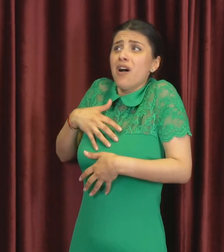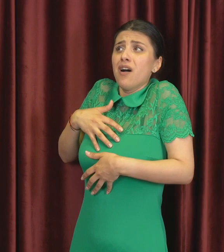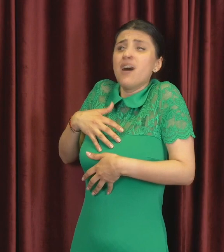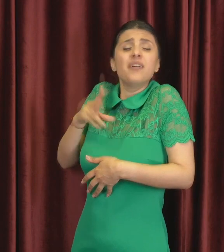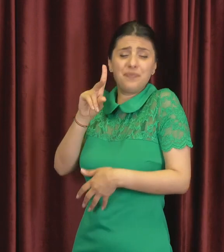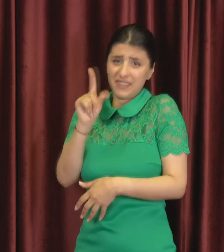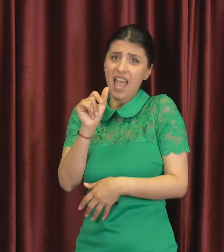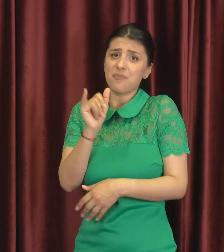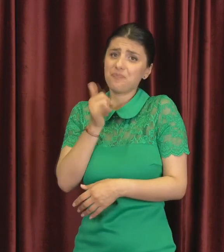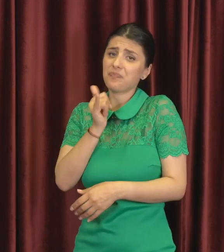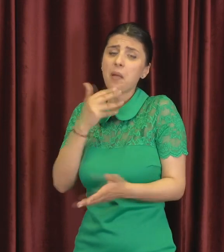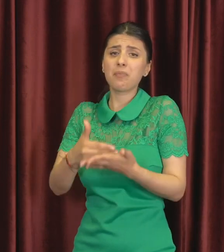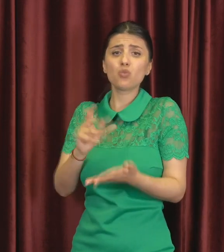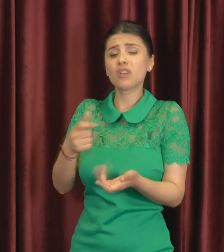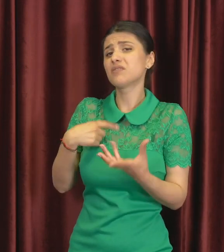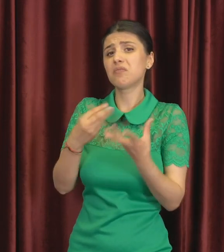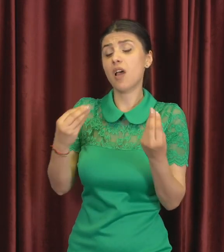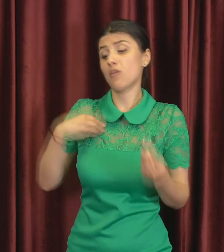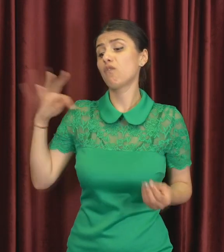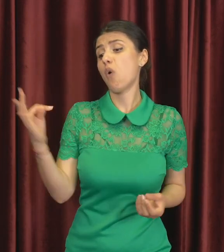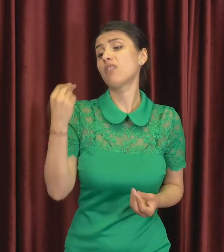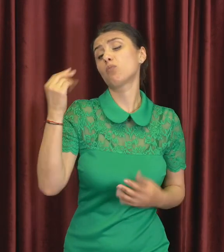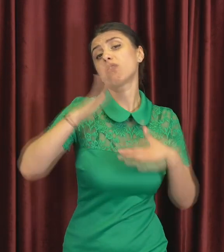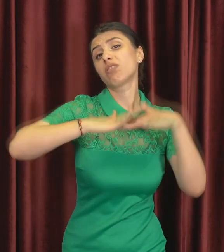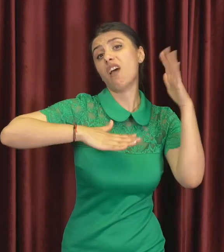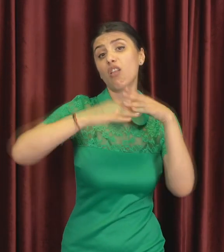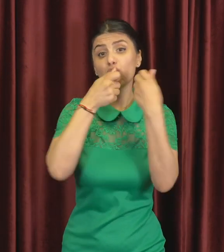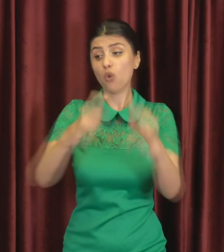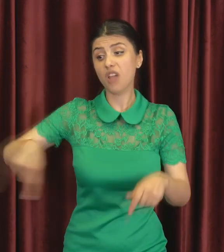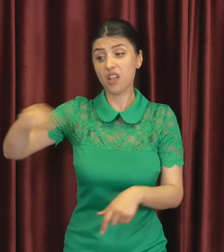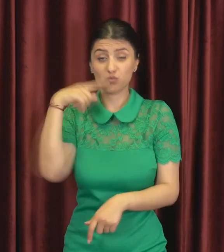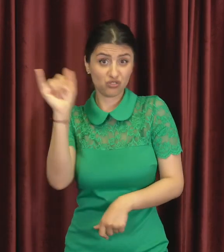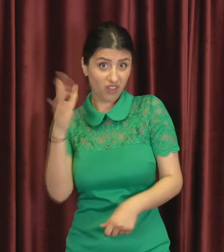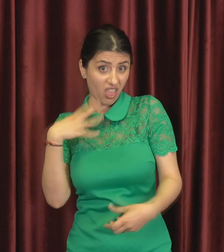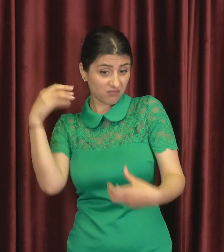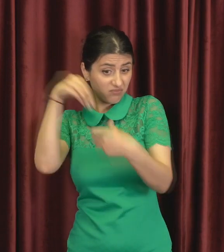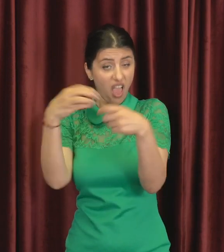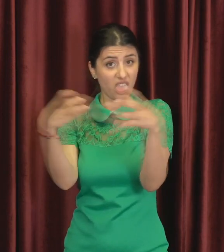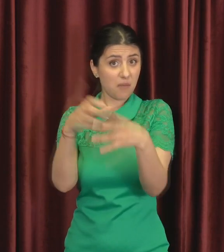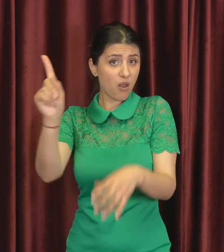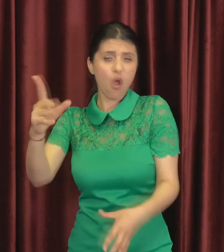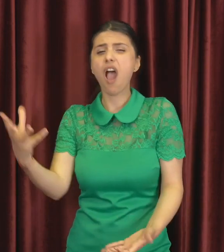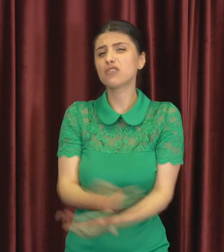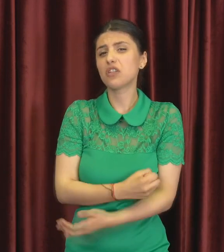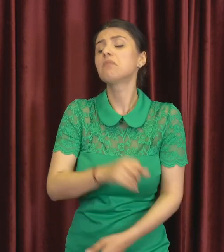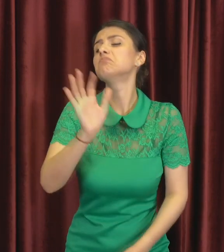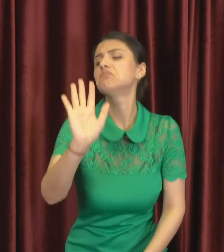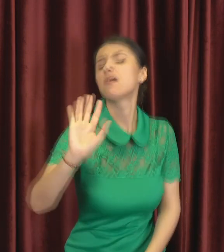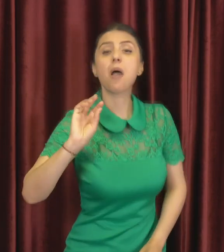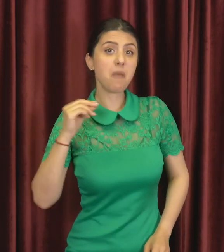Da, asta pentru că sunt mult prea bună și toți au convenit că oricine m-ar avea în echipa lor ar câștiga. Așa că ar fi